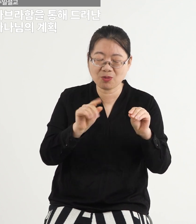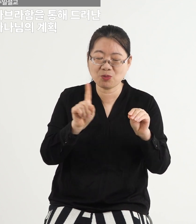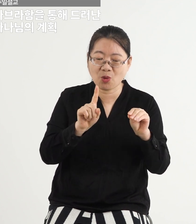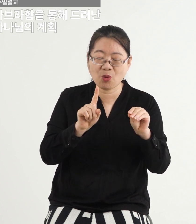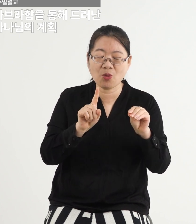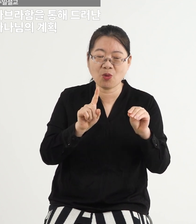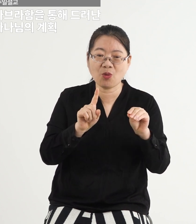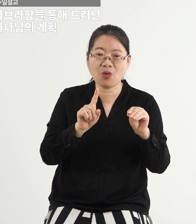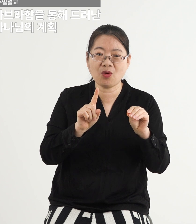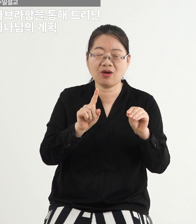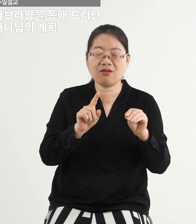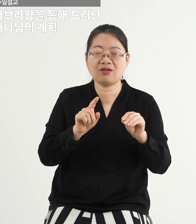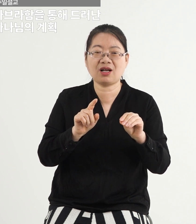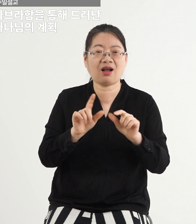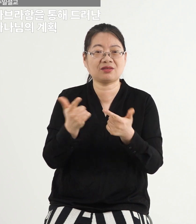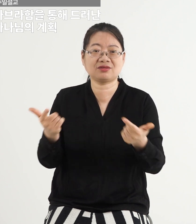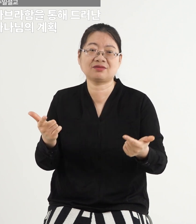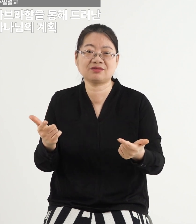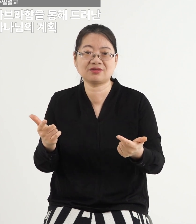때가 많아요.